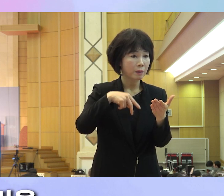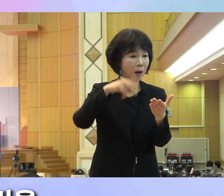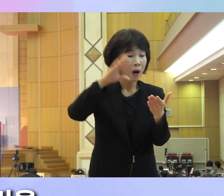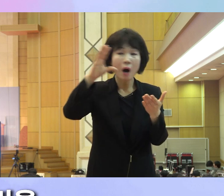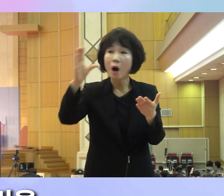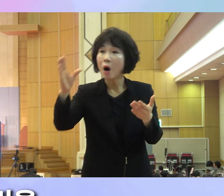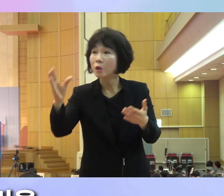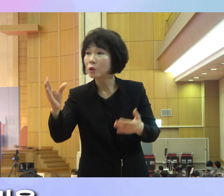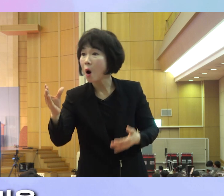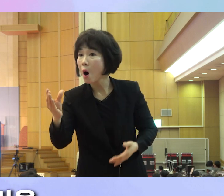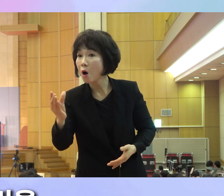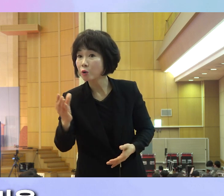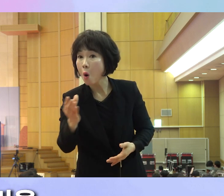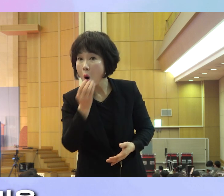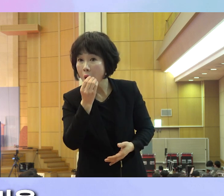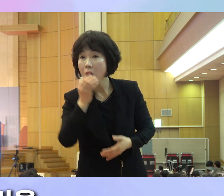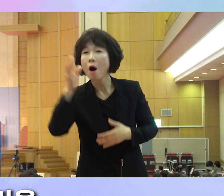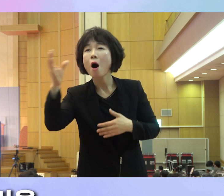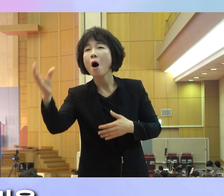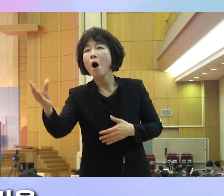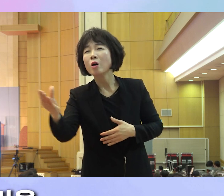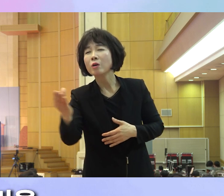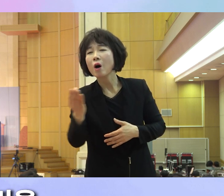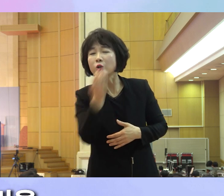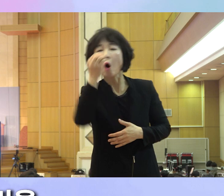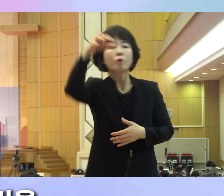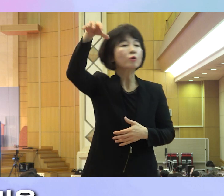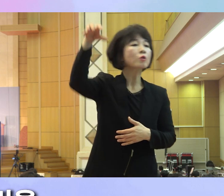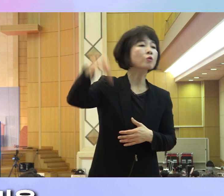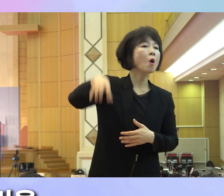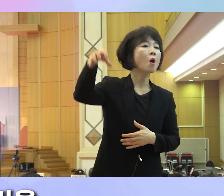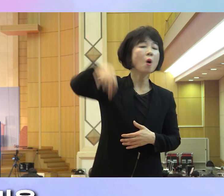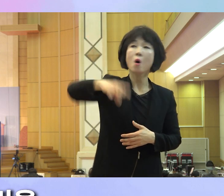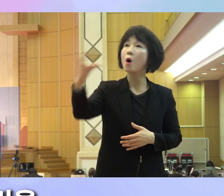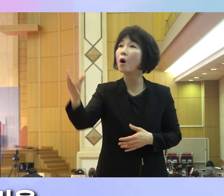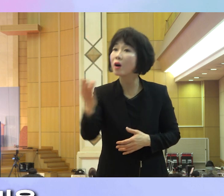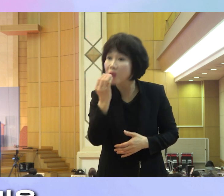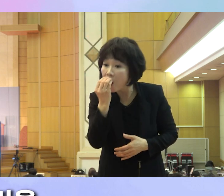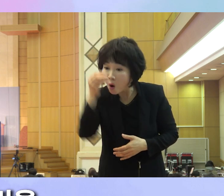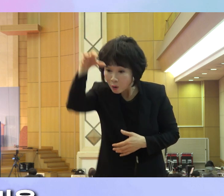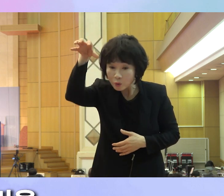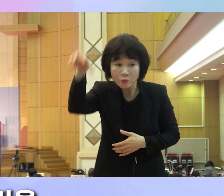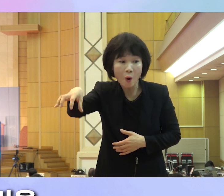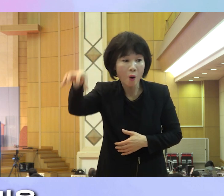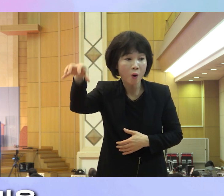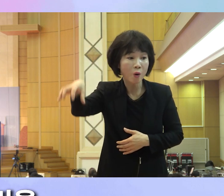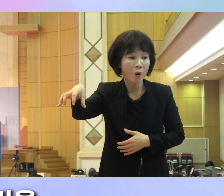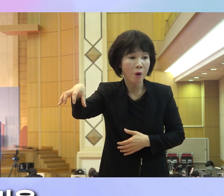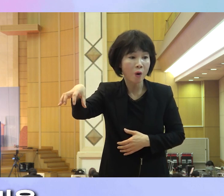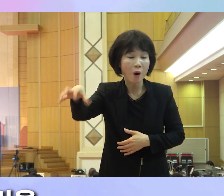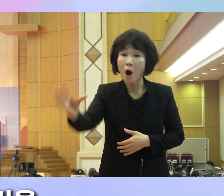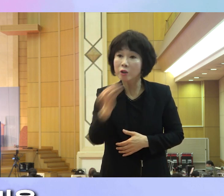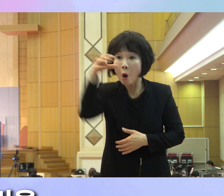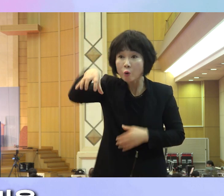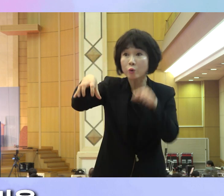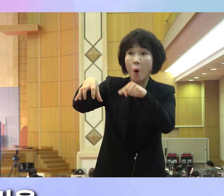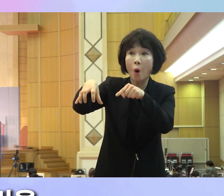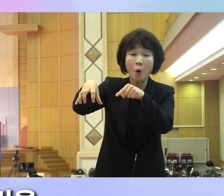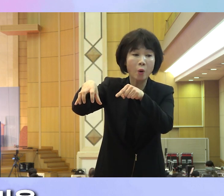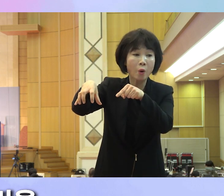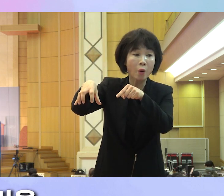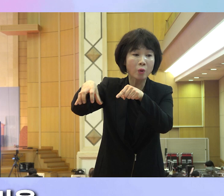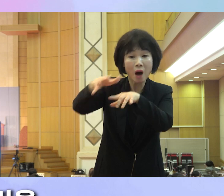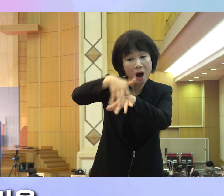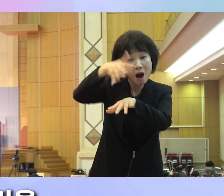51절부터 읽어보겠습니다. 마태복음 27장 51절부터 읽어보면, 이에 성소